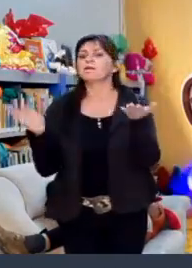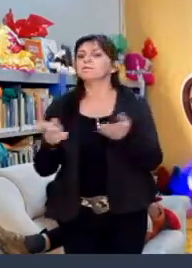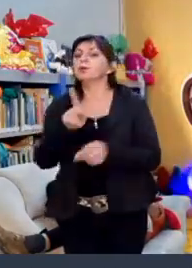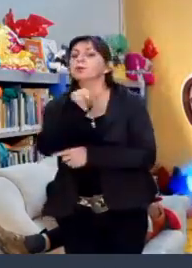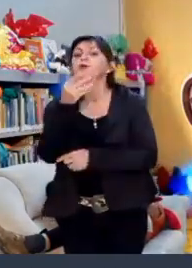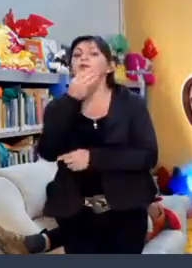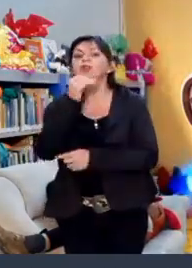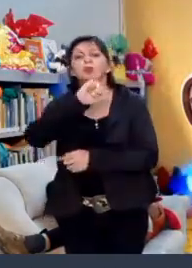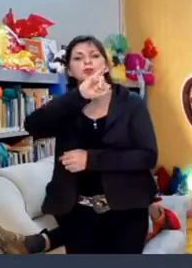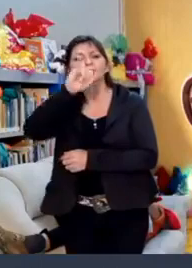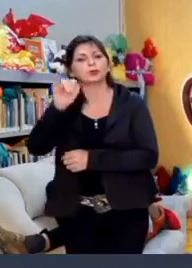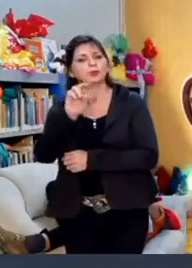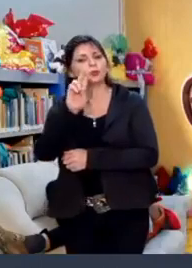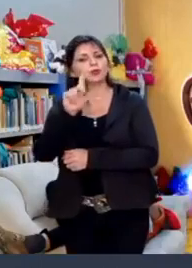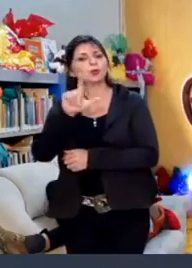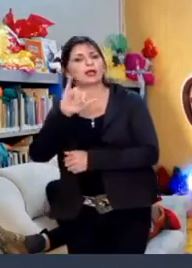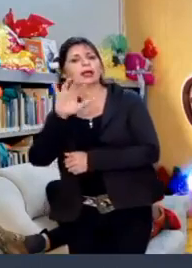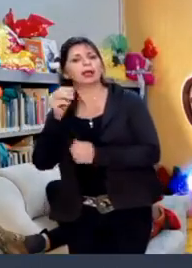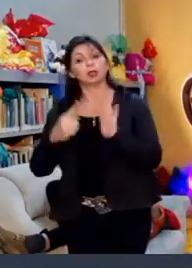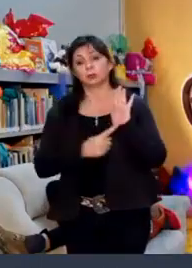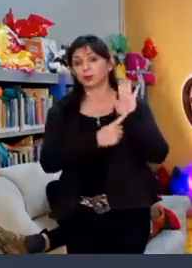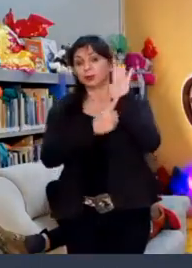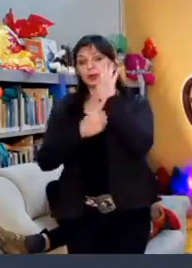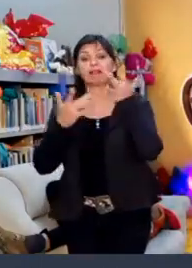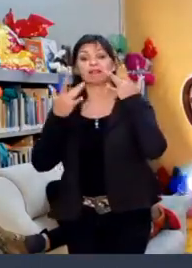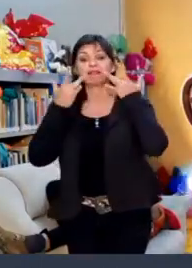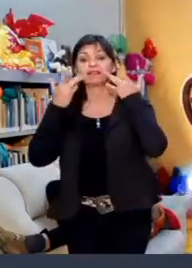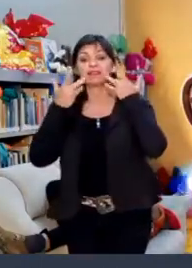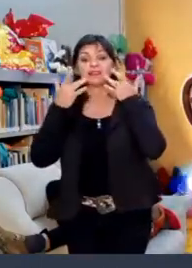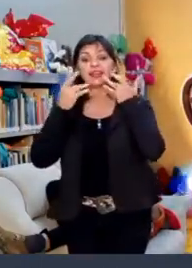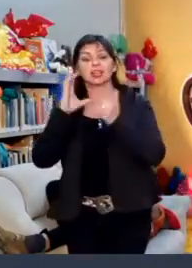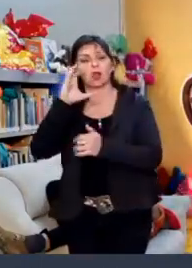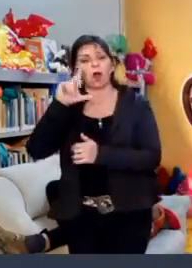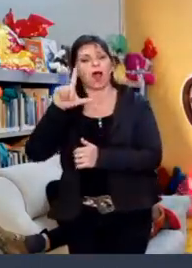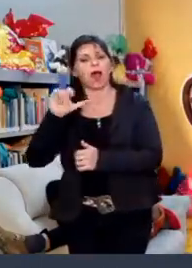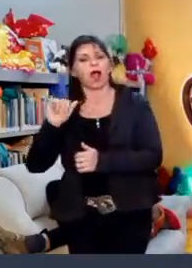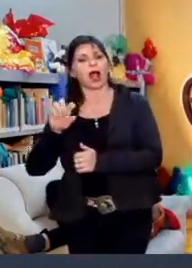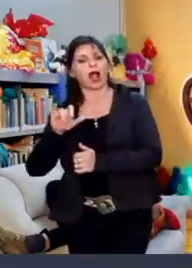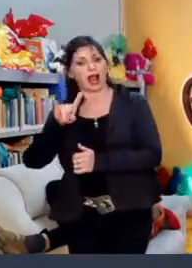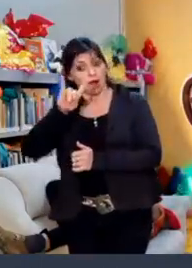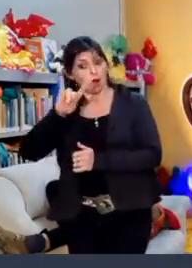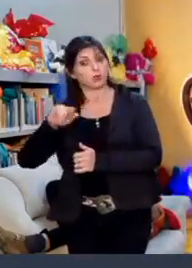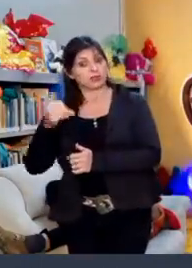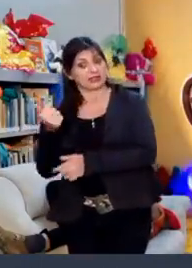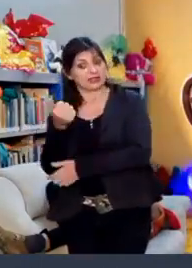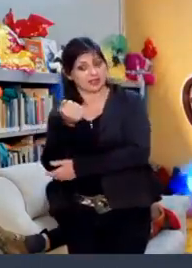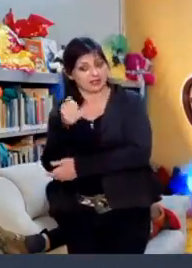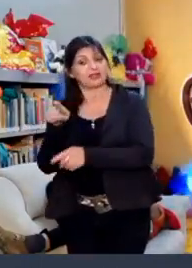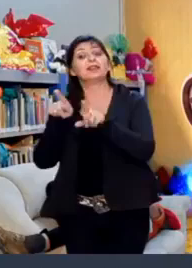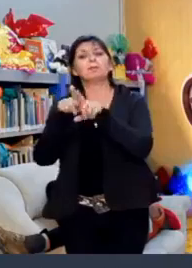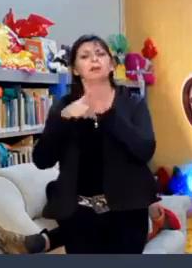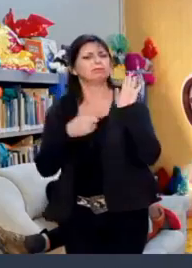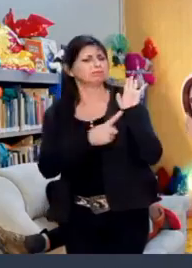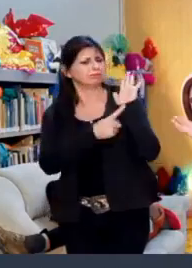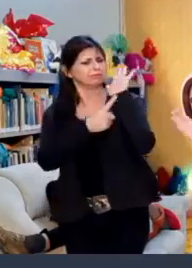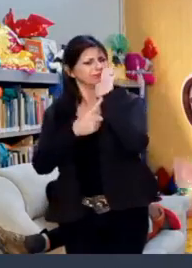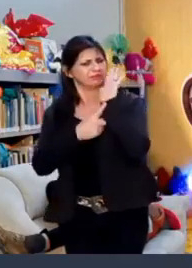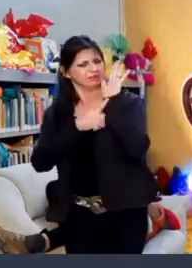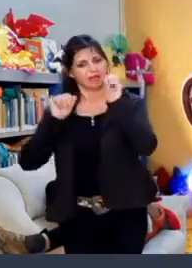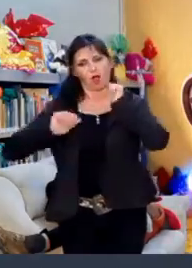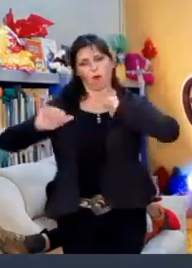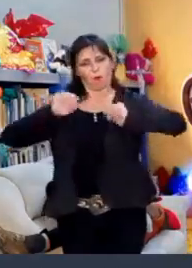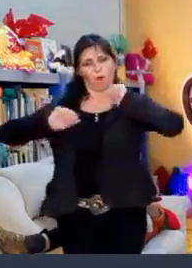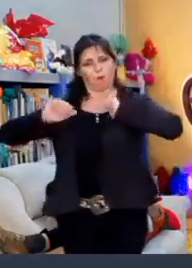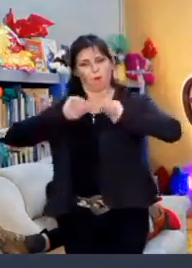apresentando a performance Clown, a magia da Páscoa, que vai mostrar a inusitada rotina de um artista de circo em tempos